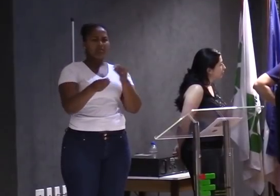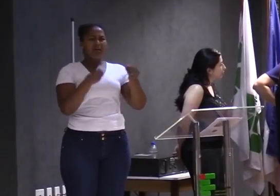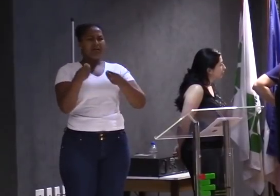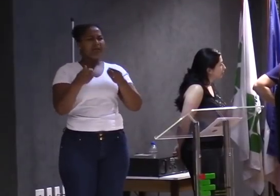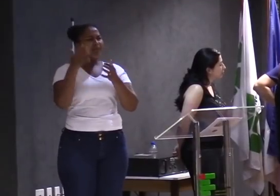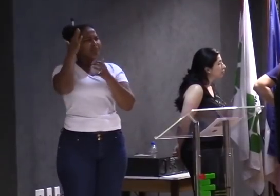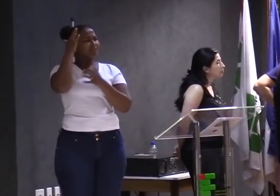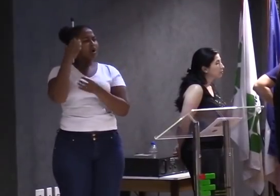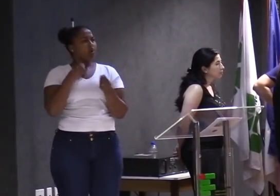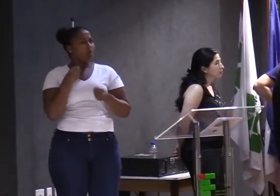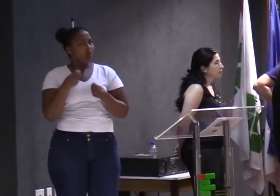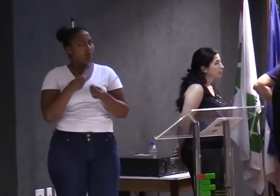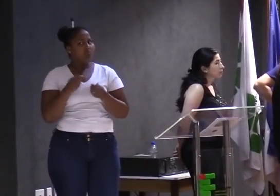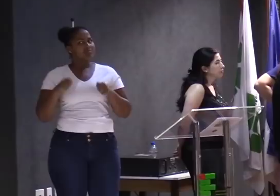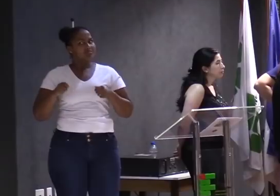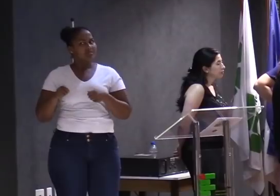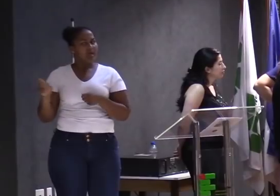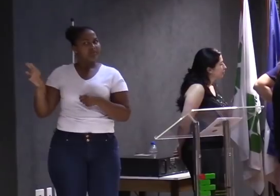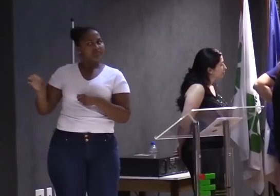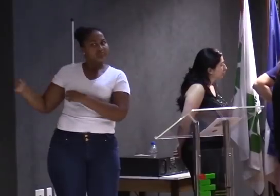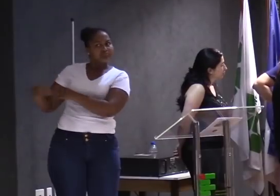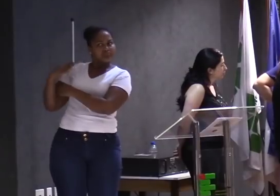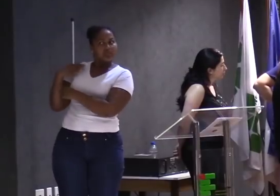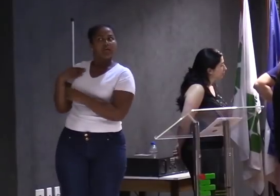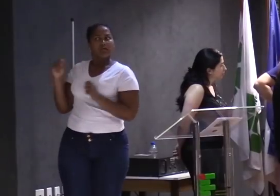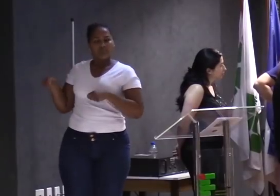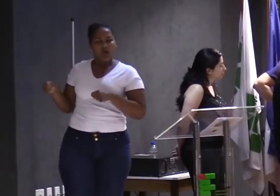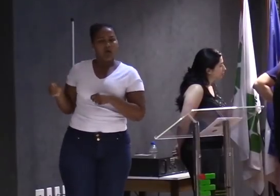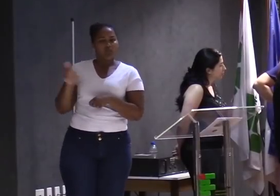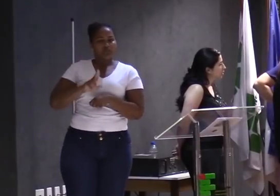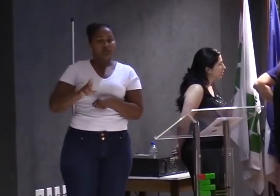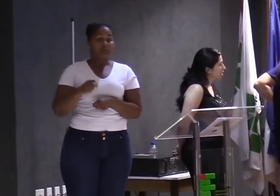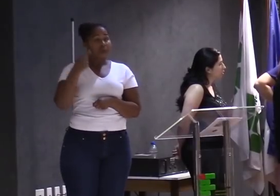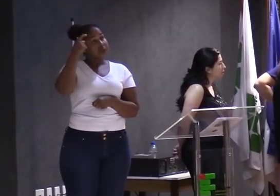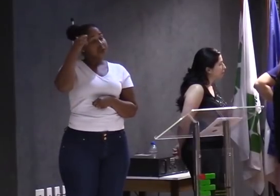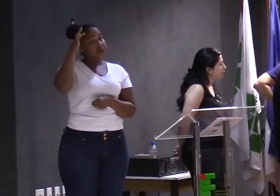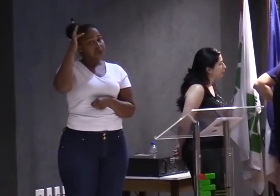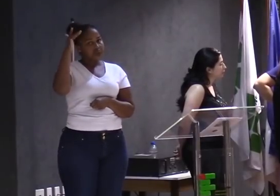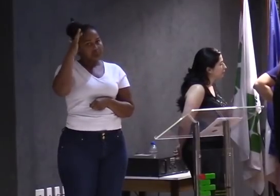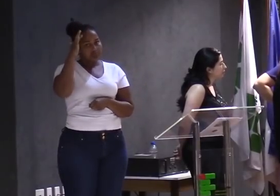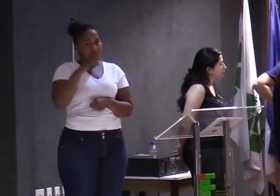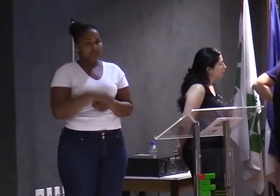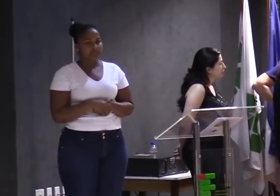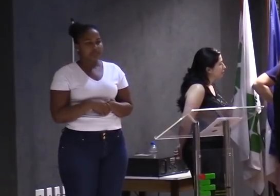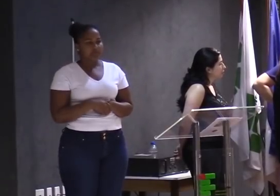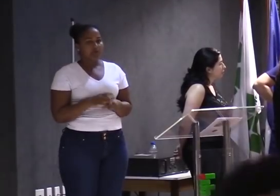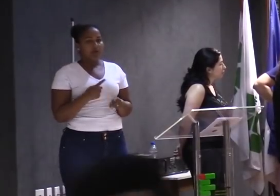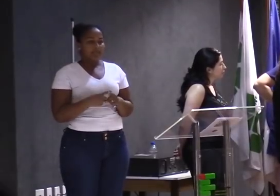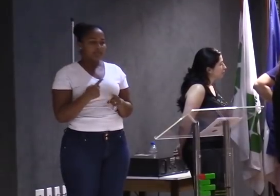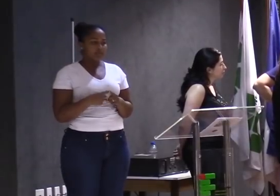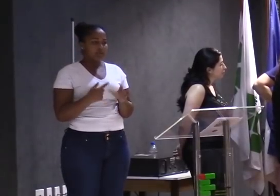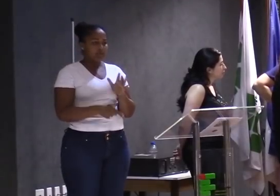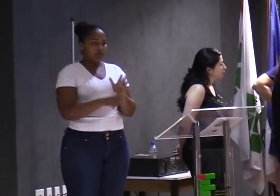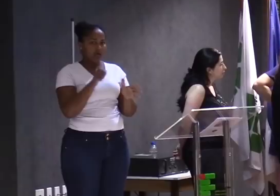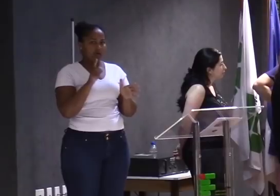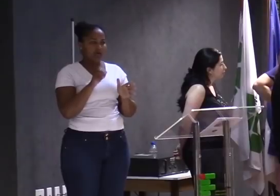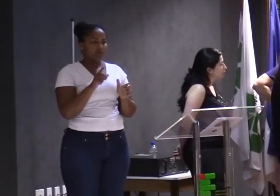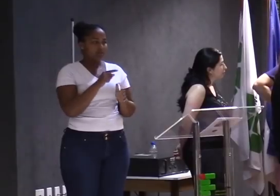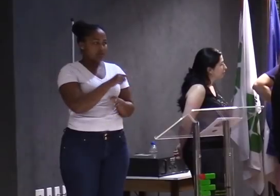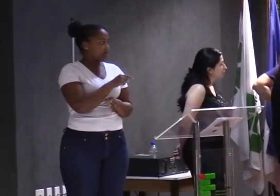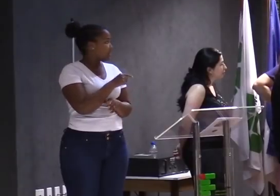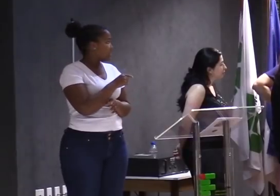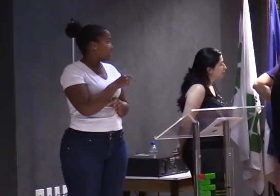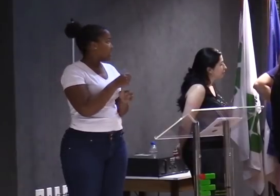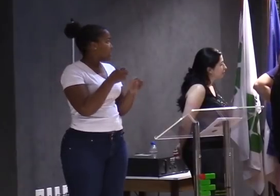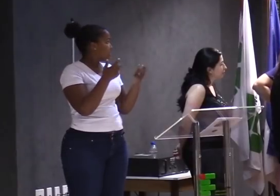tentando fazer isso. A cada semestre é uma coisa diferente. Entendeu? Toda aula minha tem uma prova. Eu tenho um bolo lá de provas